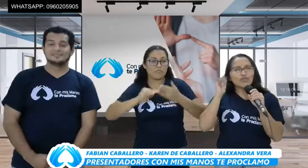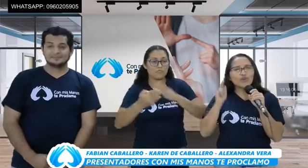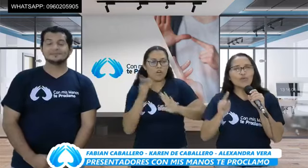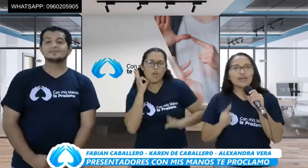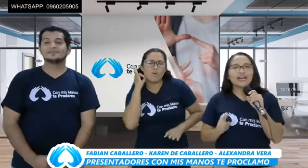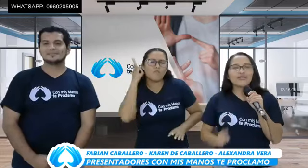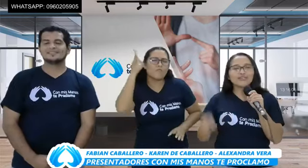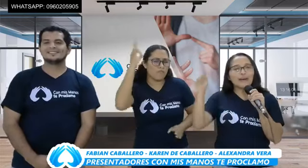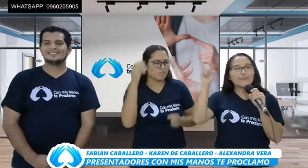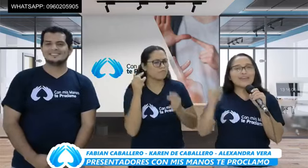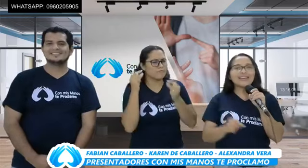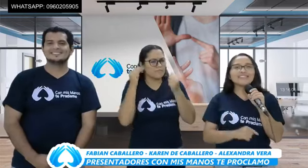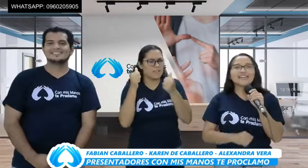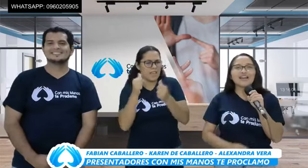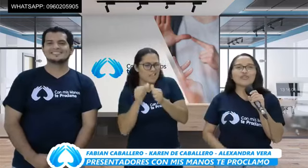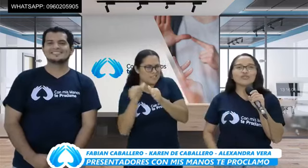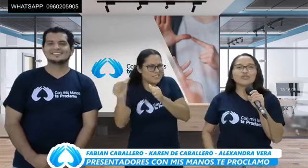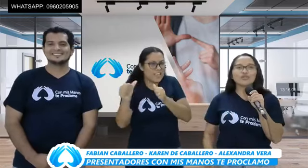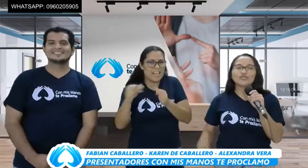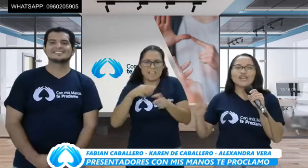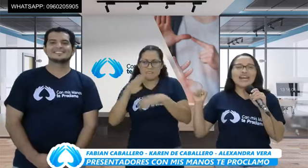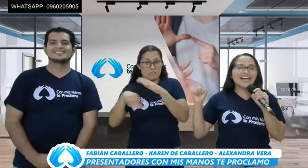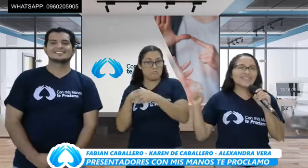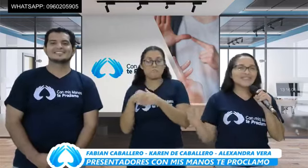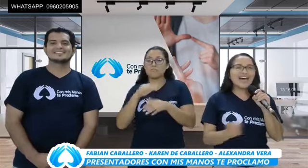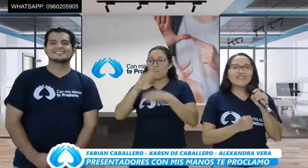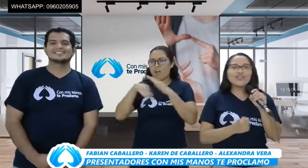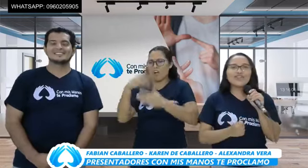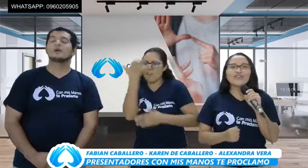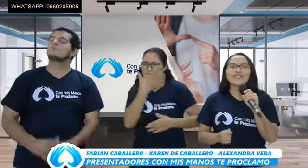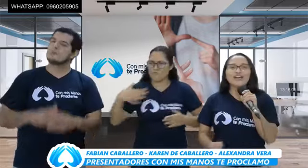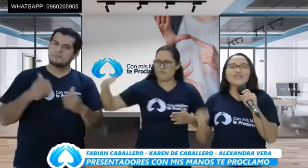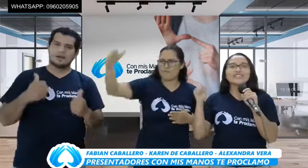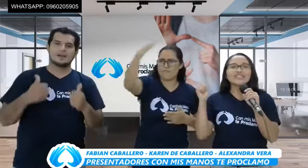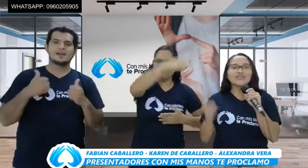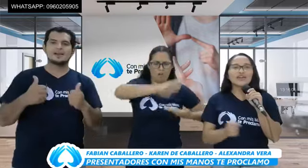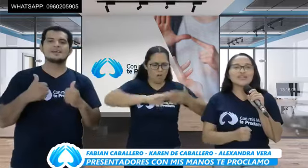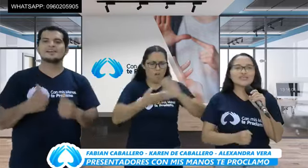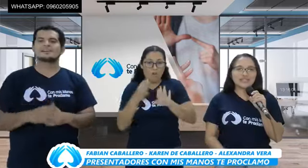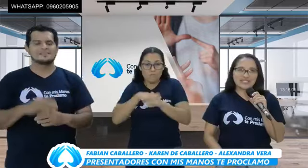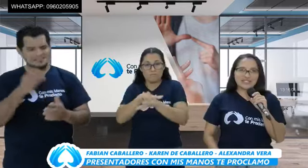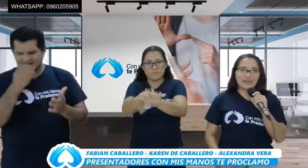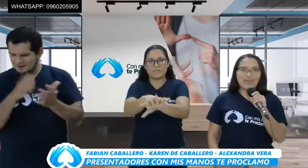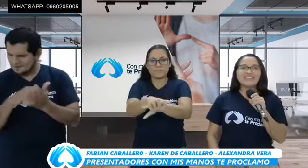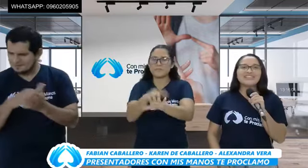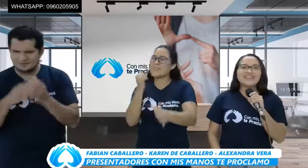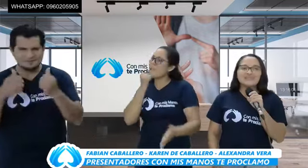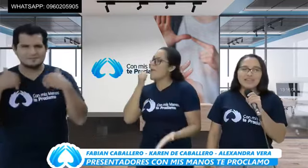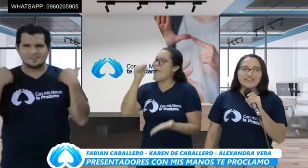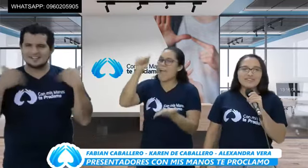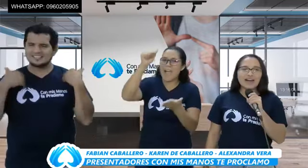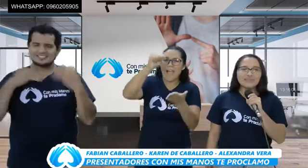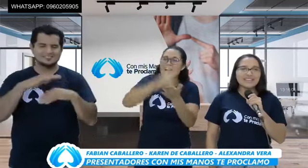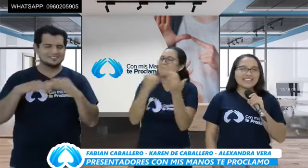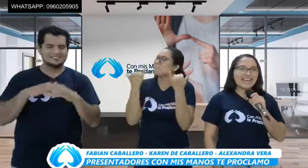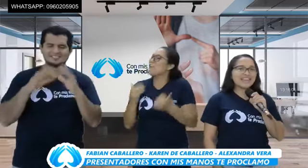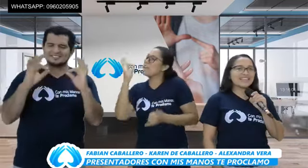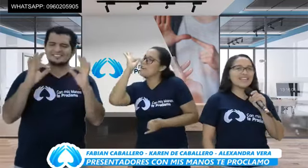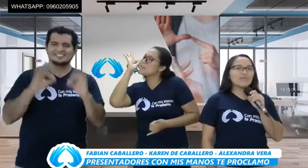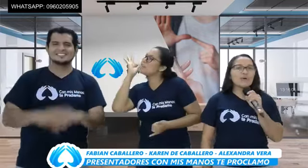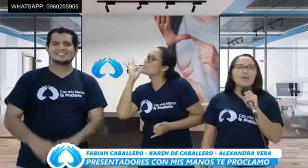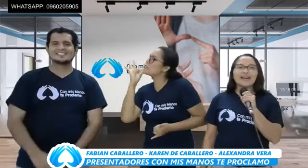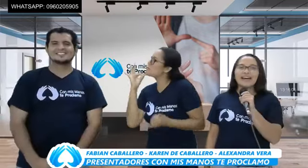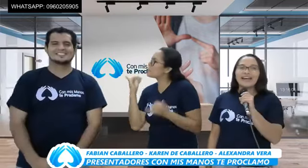un futuro no muy lejano también estarán con nosotros cantando y adorando al Señor Jesucristo. Amén. Bien, Fabi,